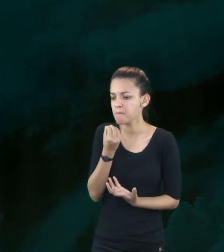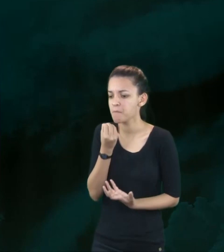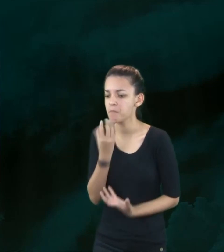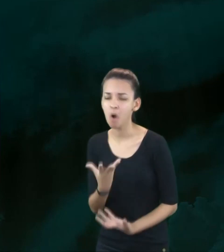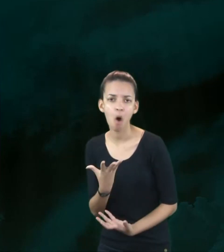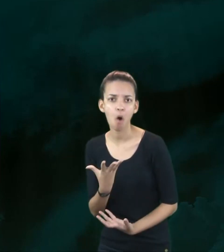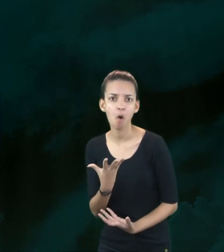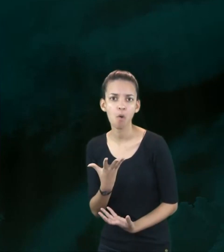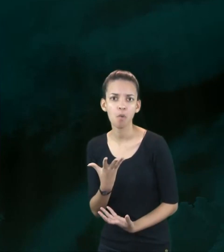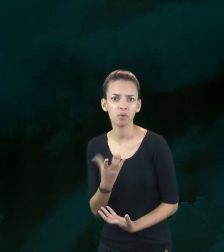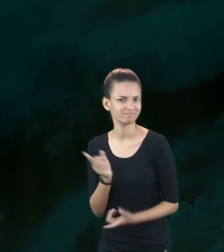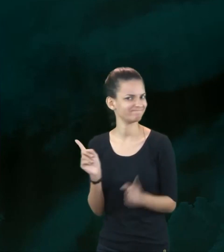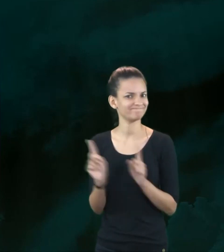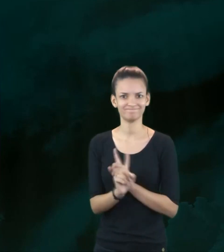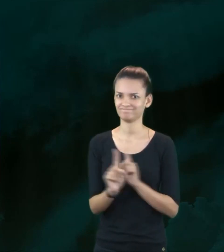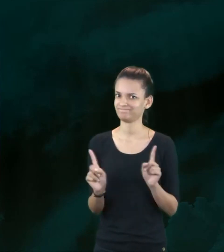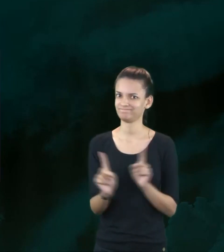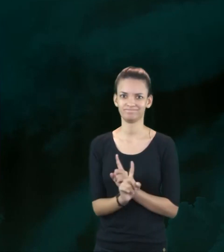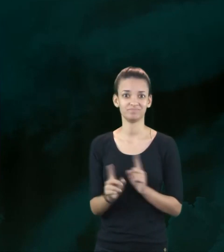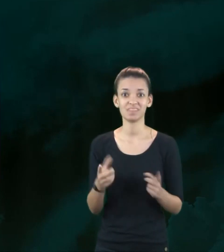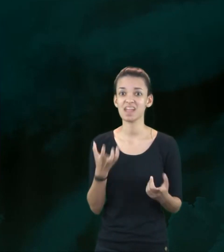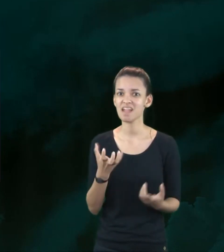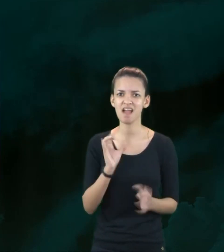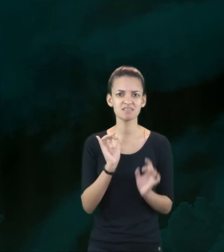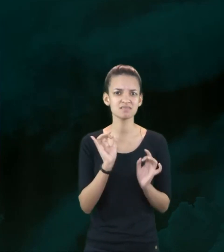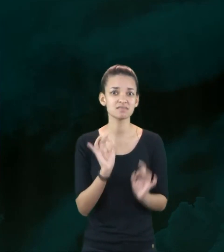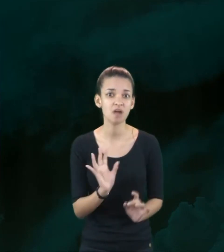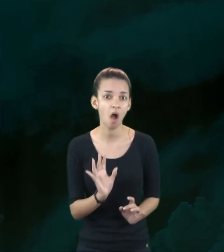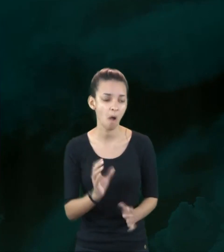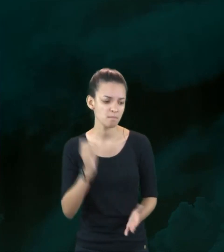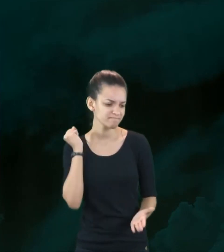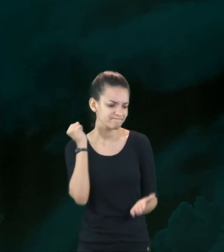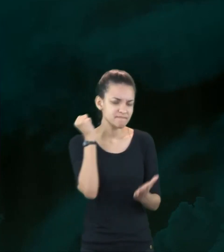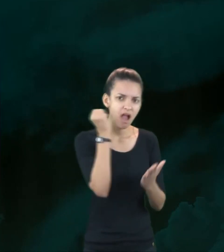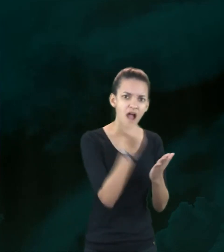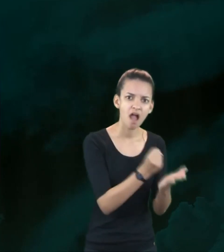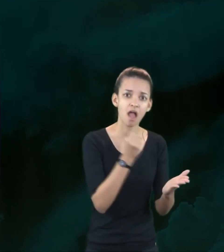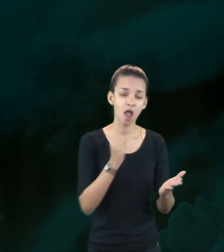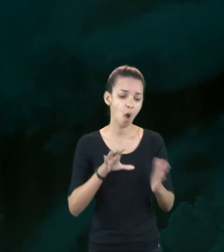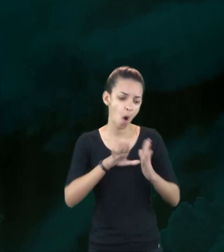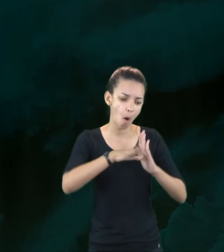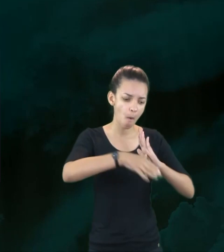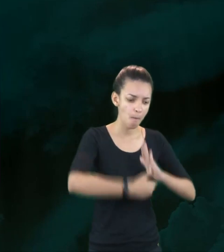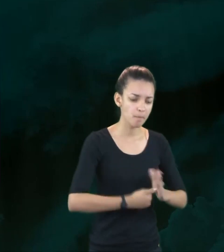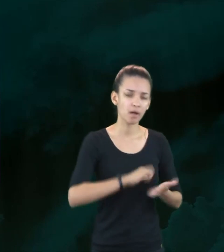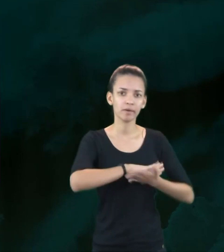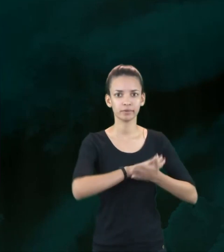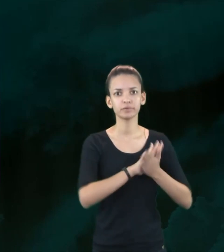roubar, matar e destruir. Ele quer destruir o homem. Muito bem.